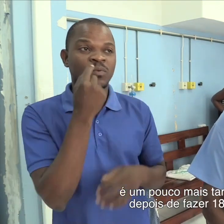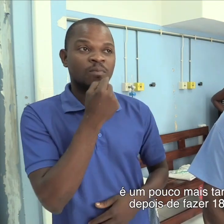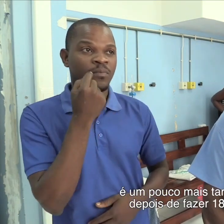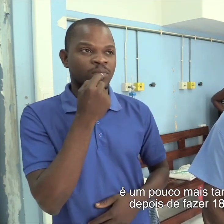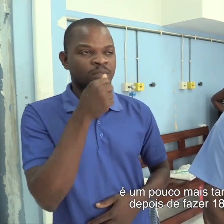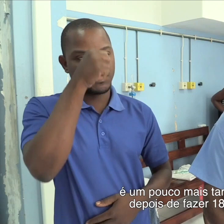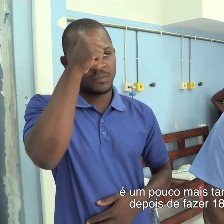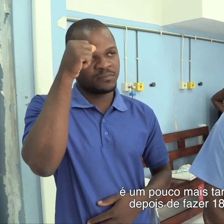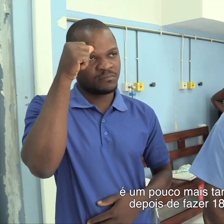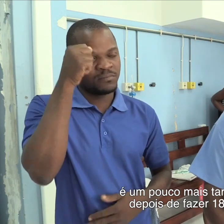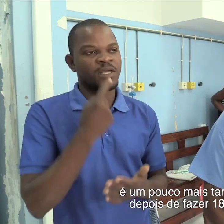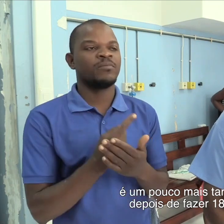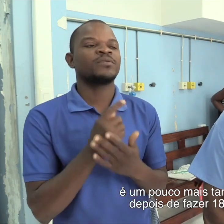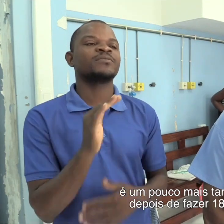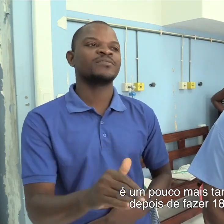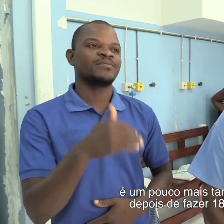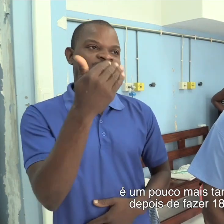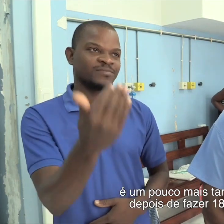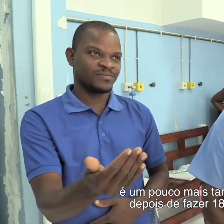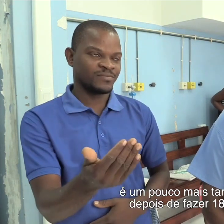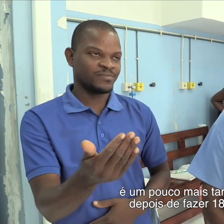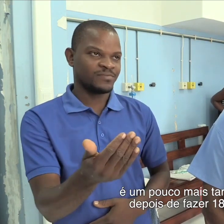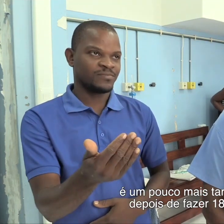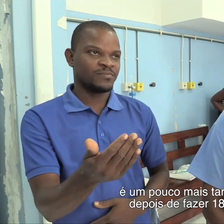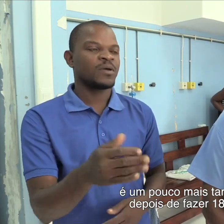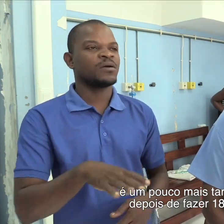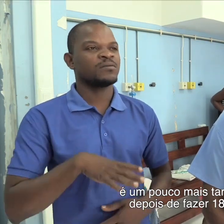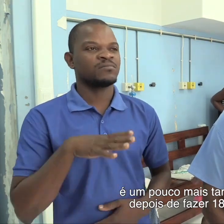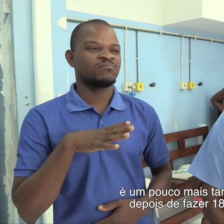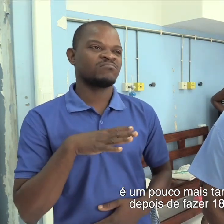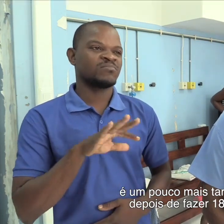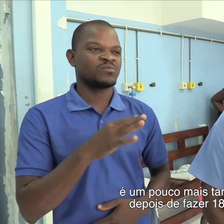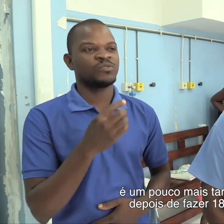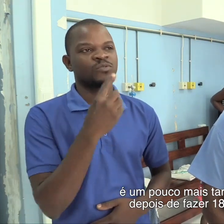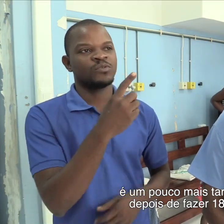um pouco mais tarde, isto é, depois de fazer 18 meses.